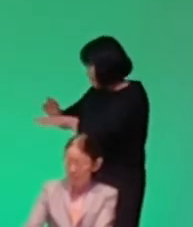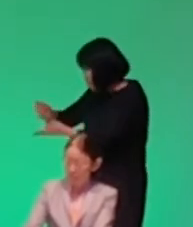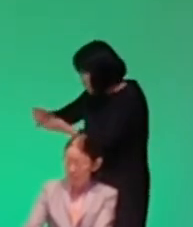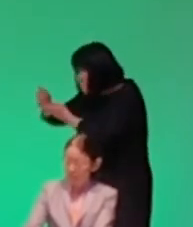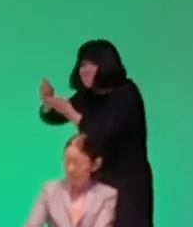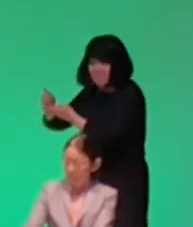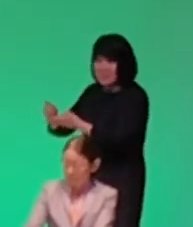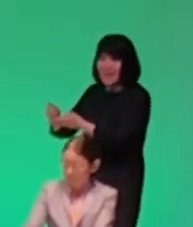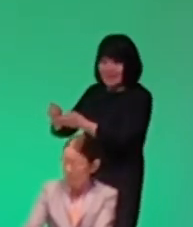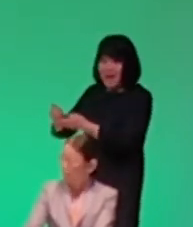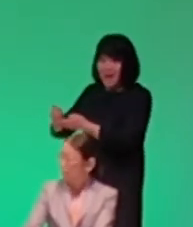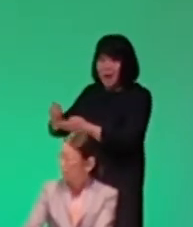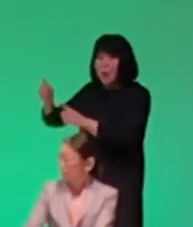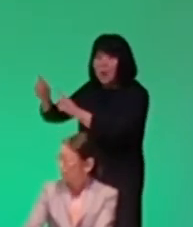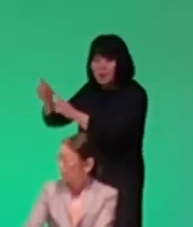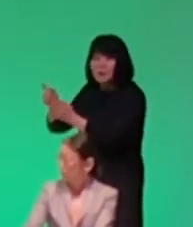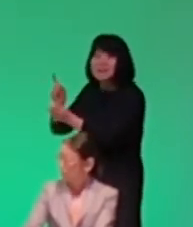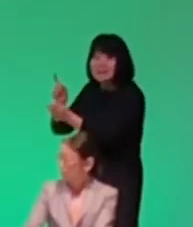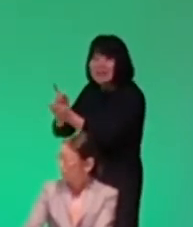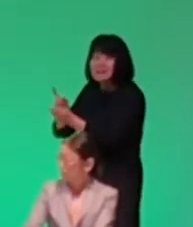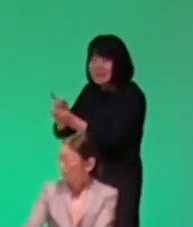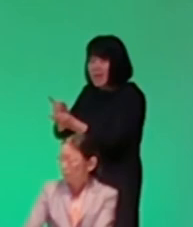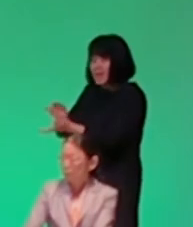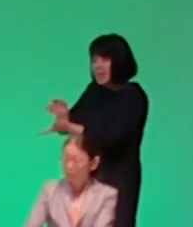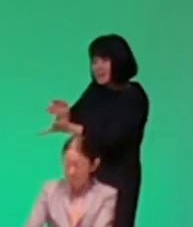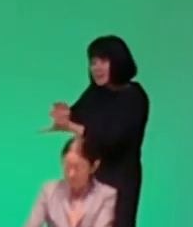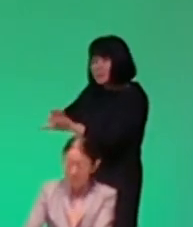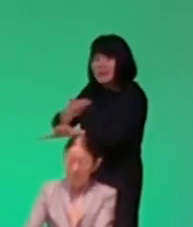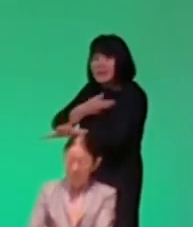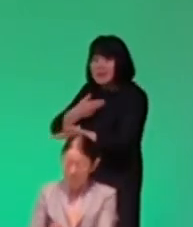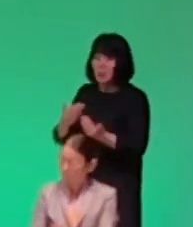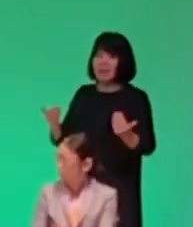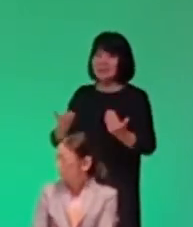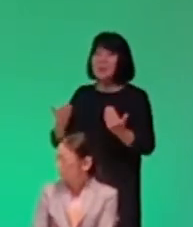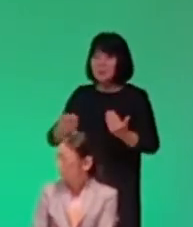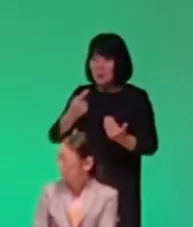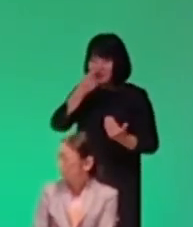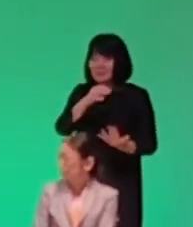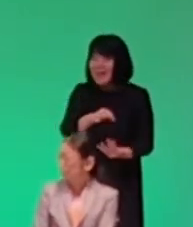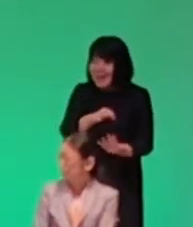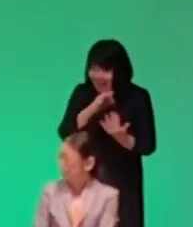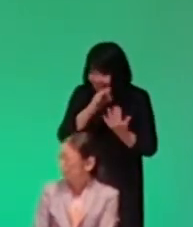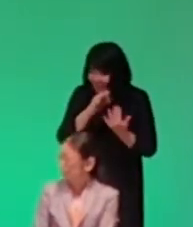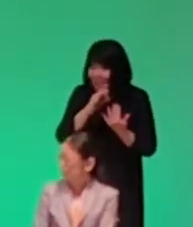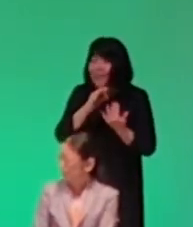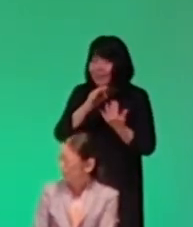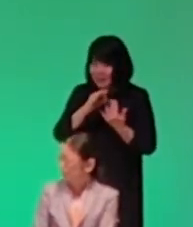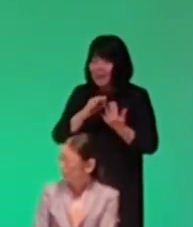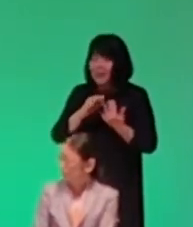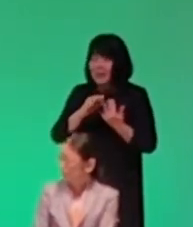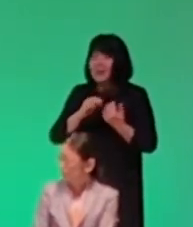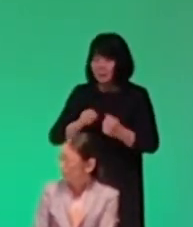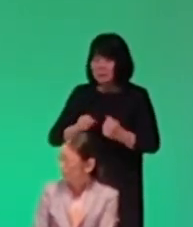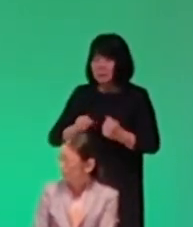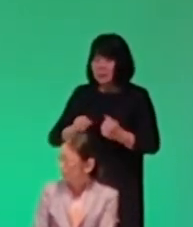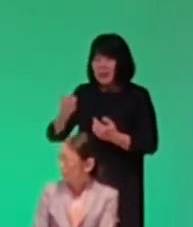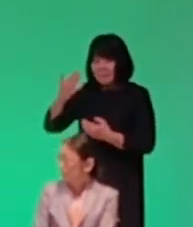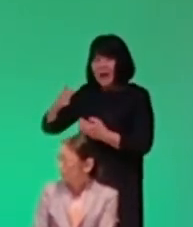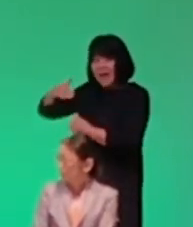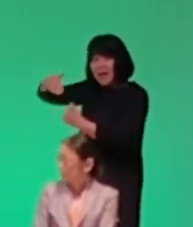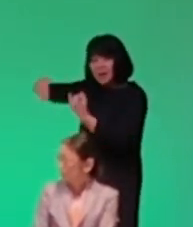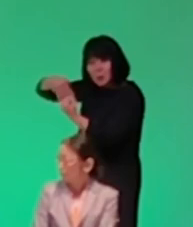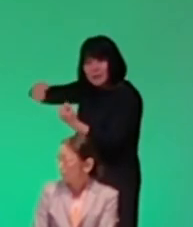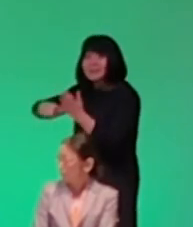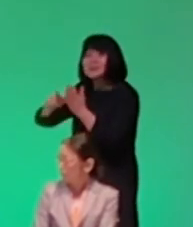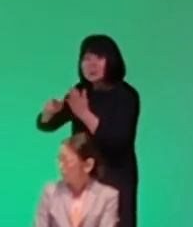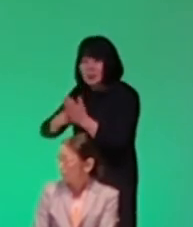ような仕事をしない、やっぱ夫に説明責任が果たせる仕事を選んで、それが独身の頃は8時間働けて今は4